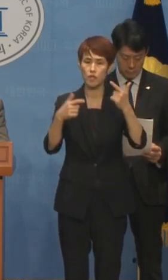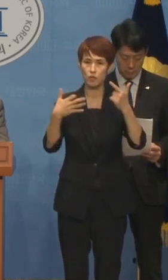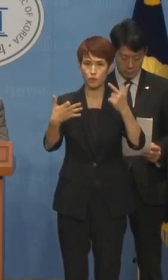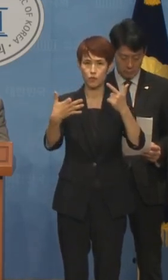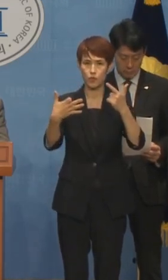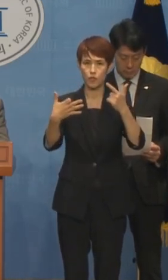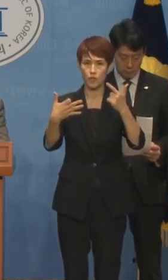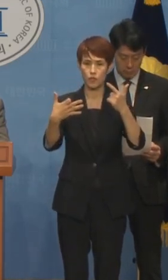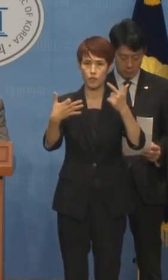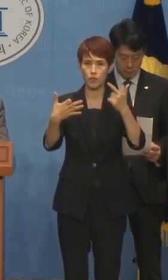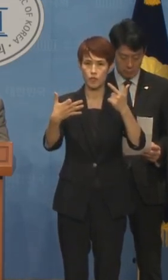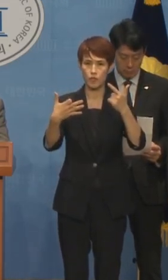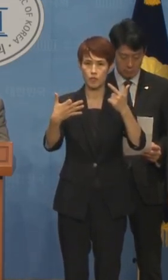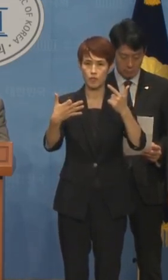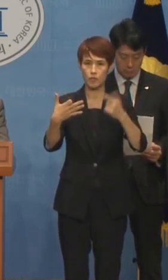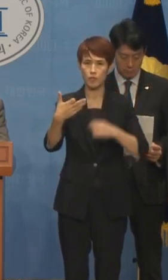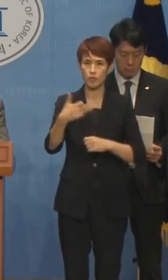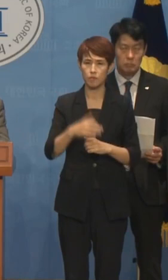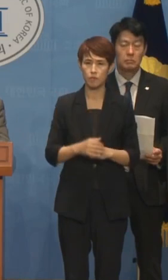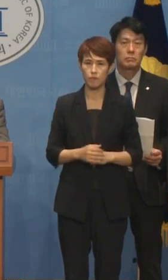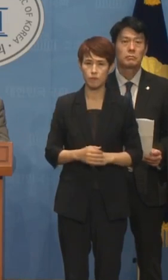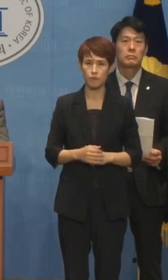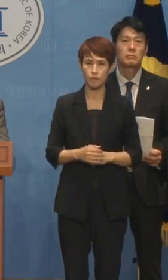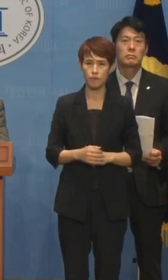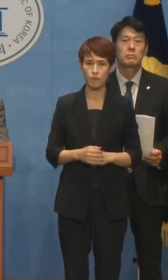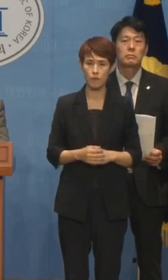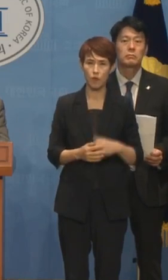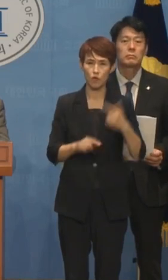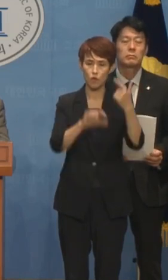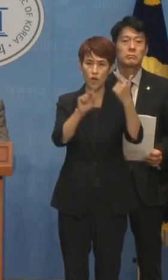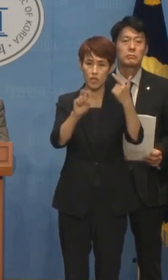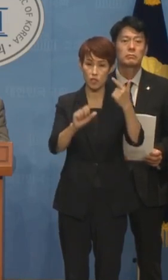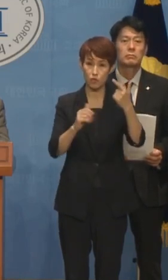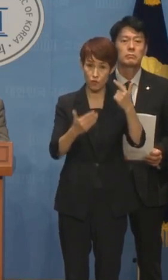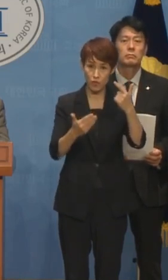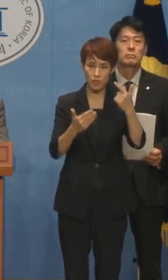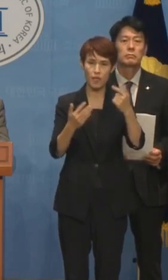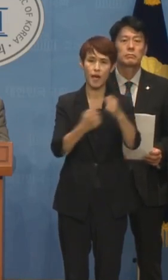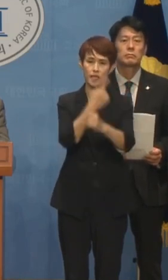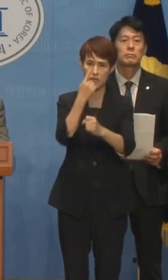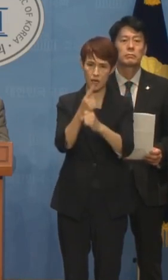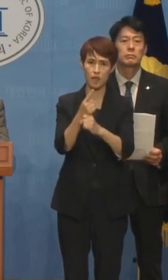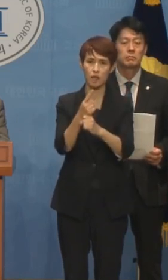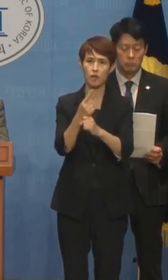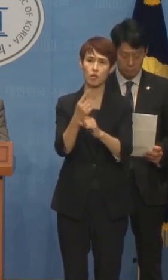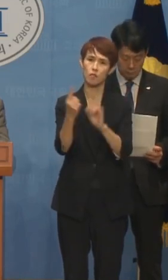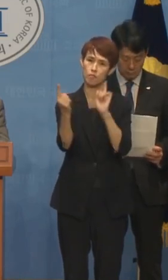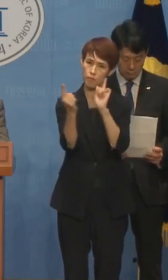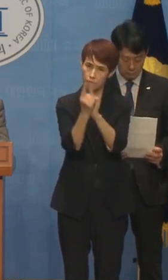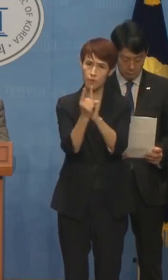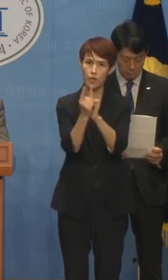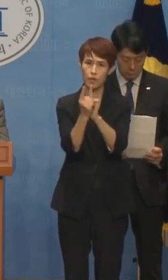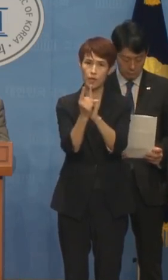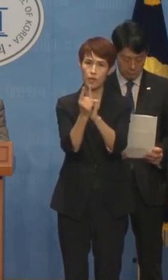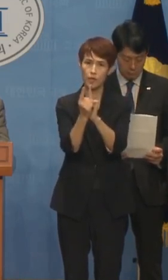19일 18분, 6월 29일에는 1시간이 넘는 시간 동안